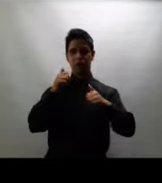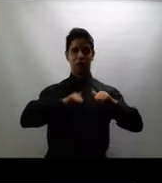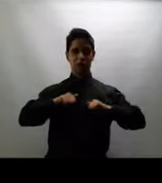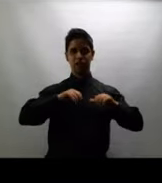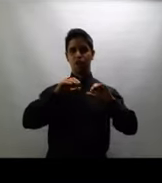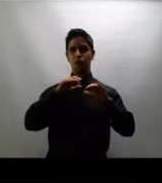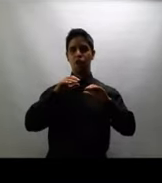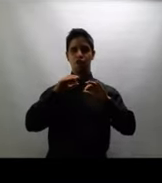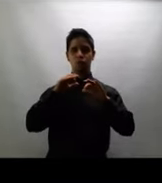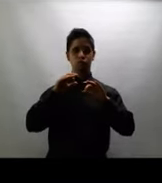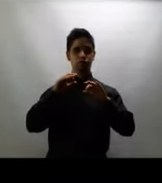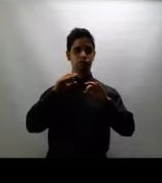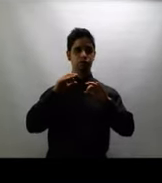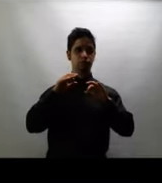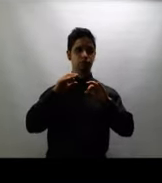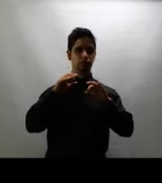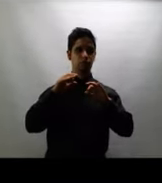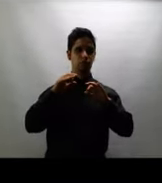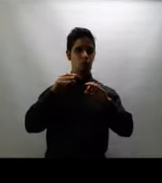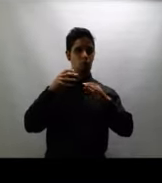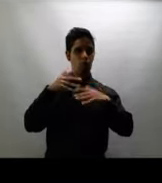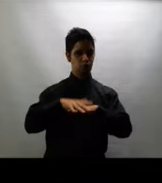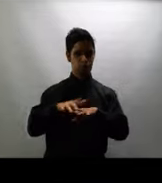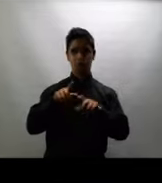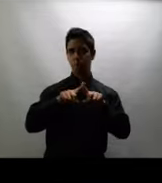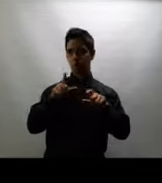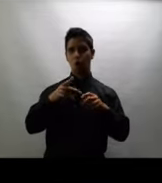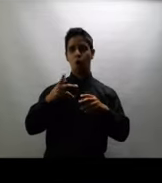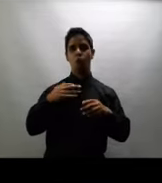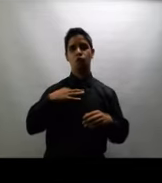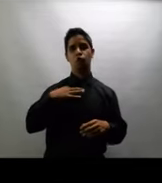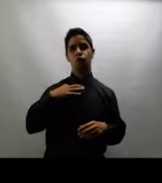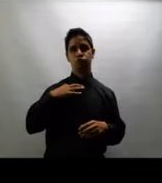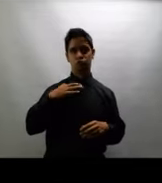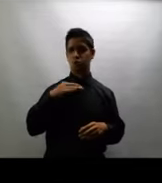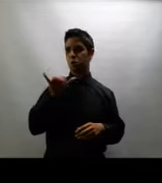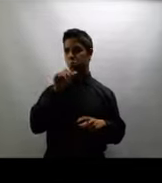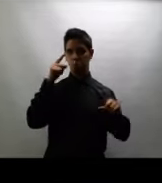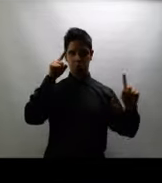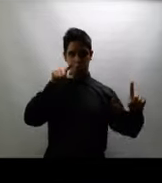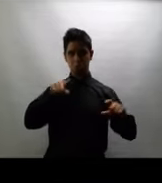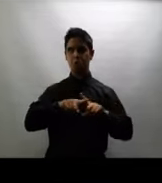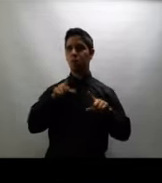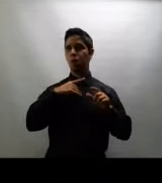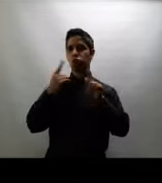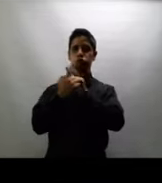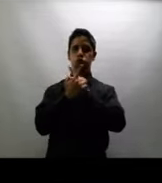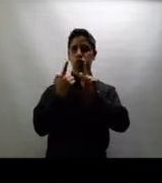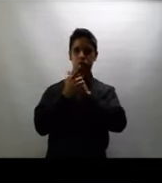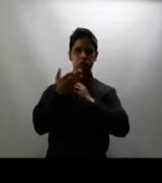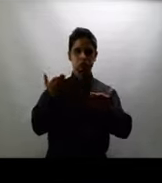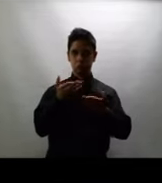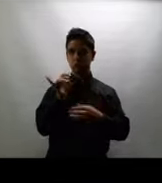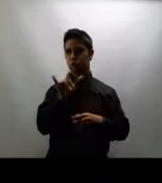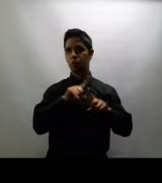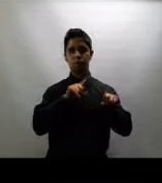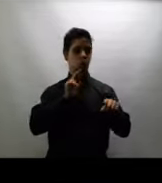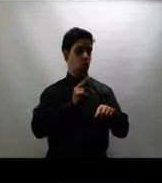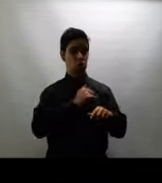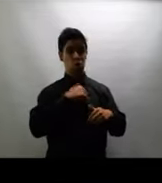Ay, mire. Pero no vamos a estar a la venta. Vamos a llevar a Carmen Noemí para que nos tenga café allí. No vamos a estar a la venta.